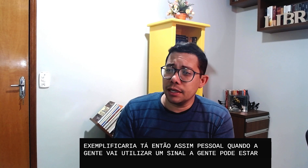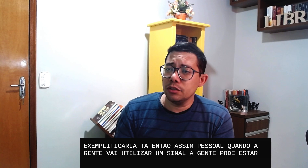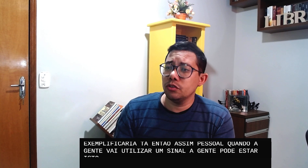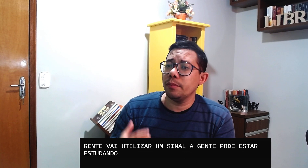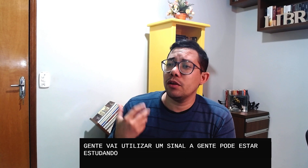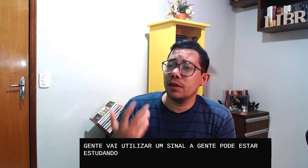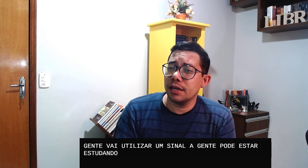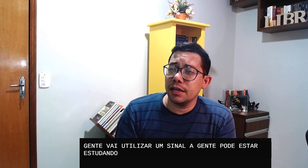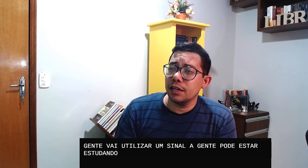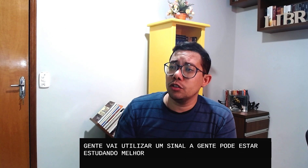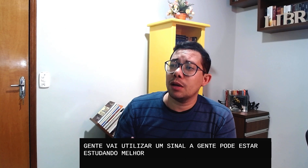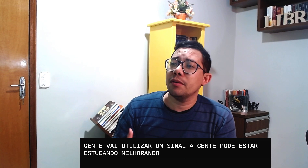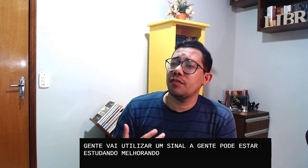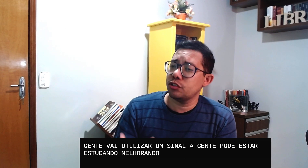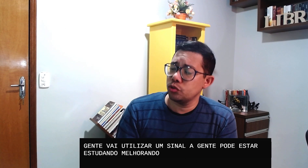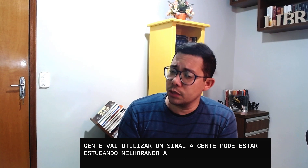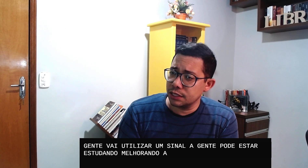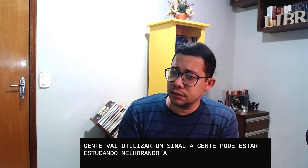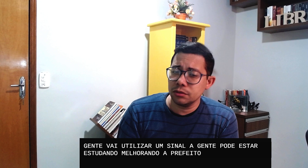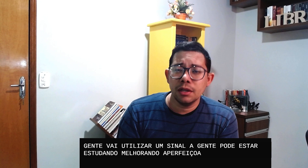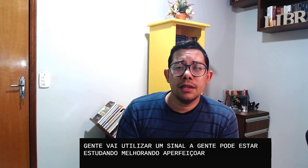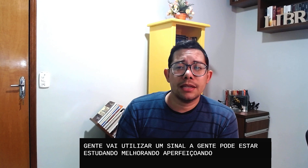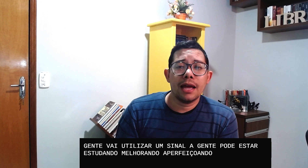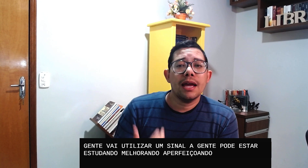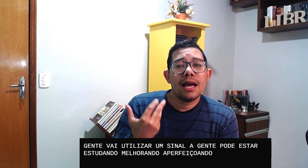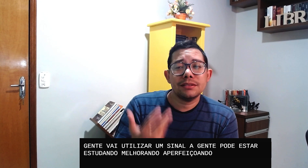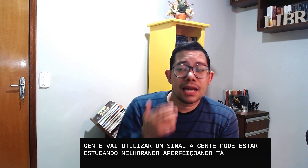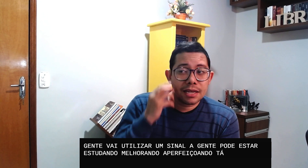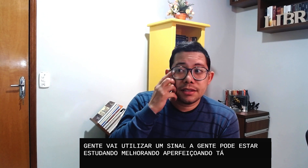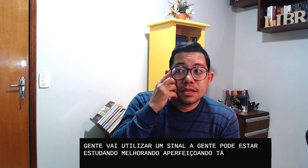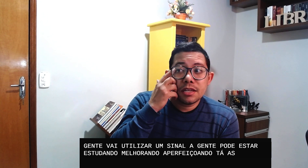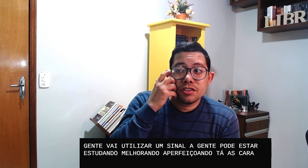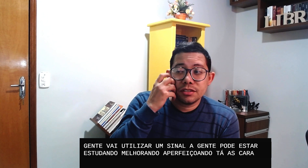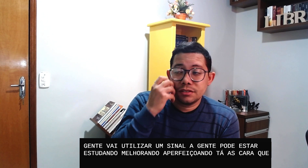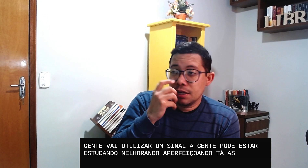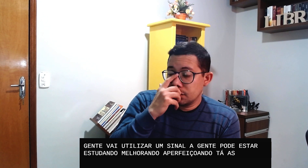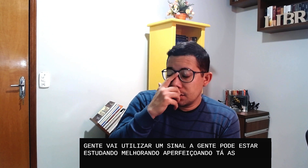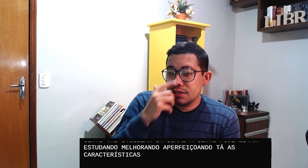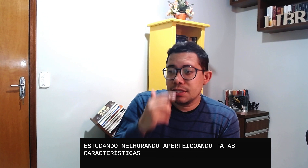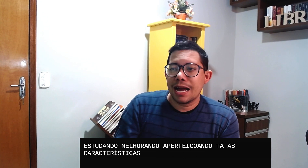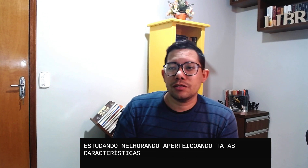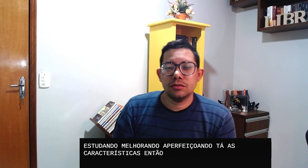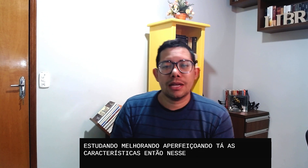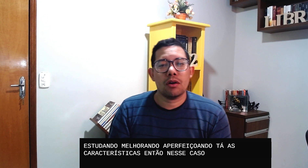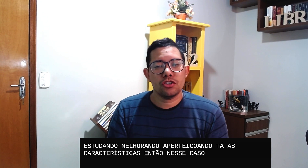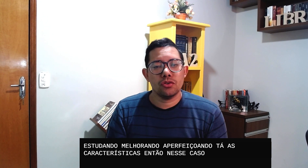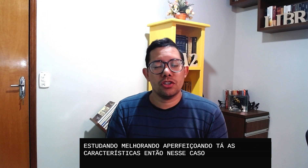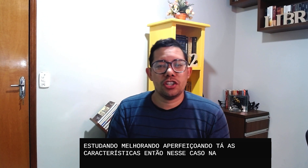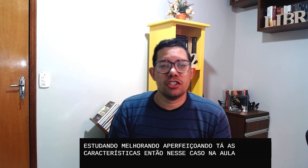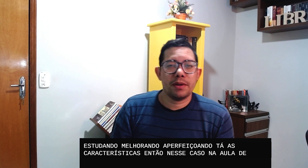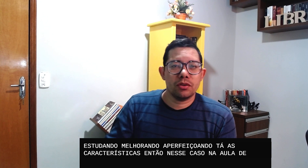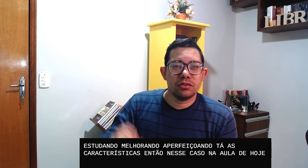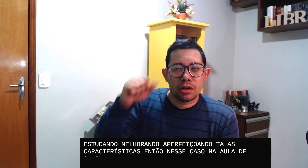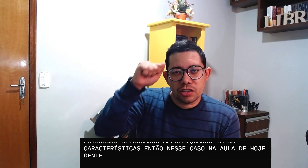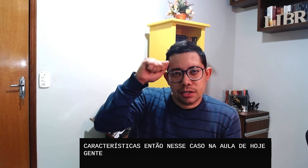estudando, melhorando, aperfeiçoando, tá? As características. Então, nesse caso, na aula de hoje, a gente aprendeu o sinal de